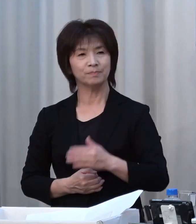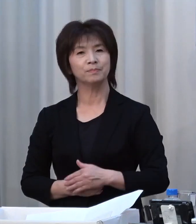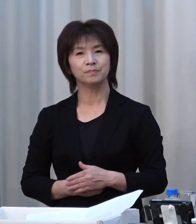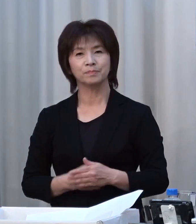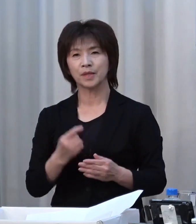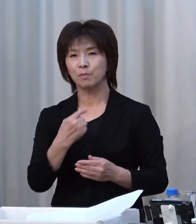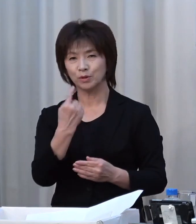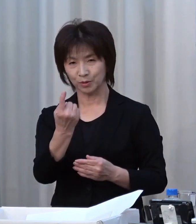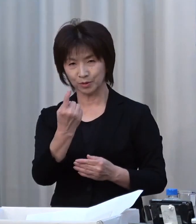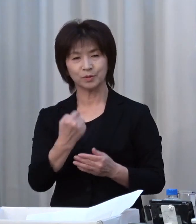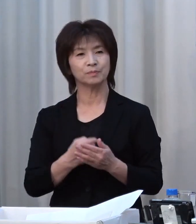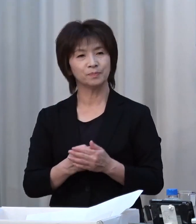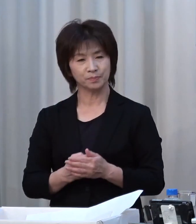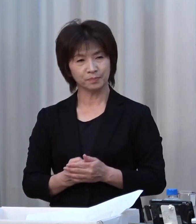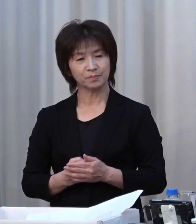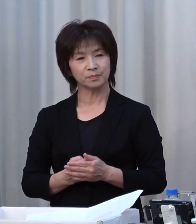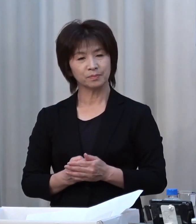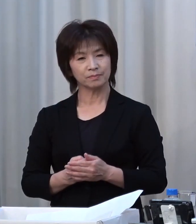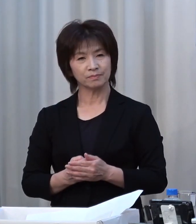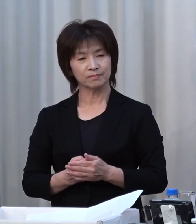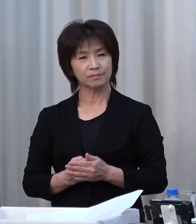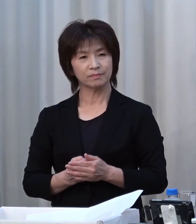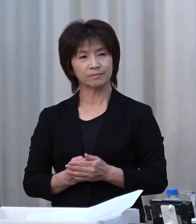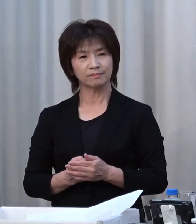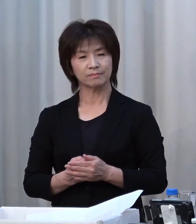もう一問お願いします。 はい、どうぞ。